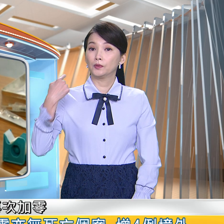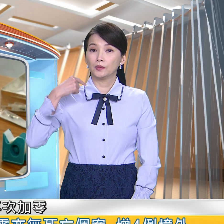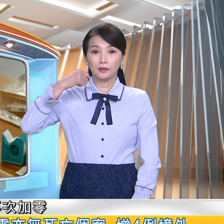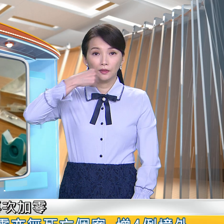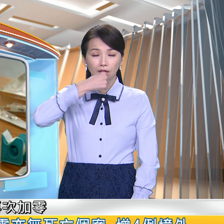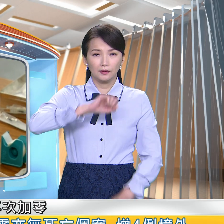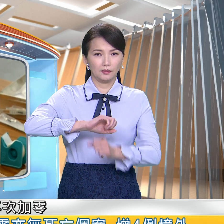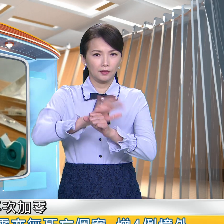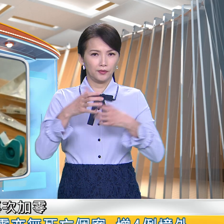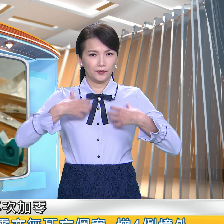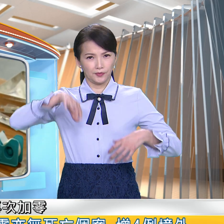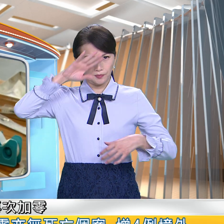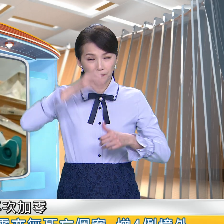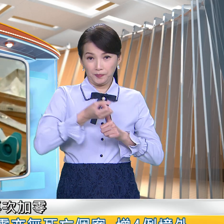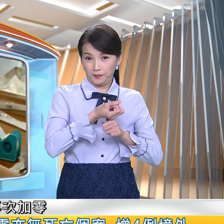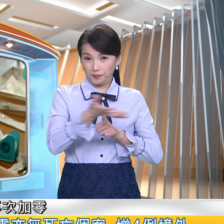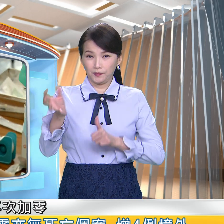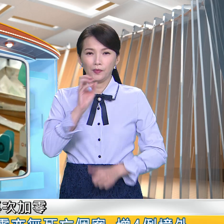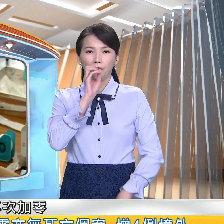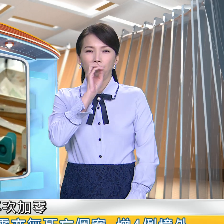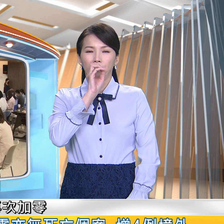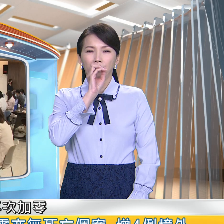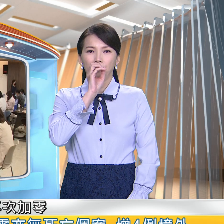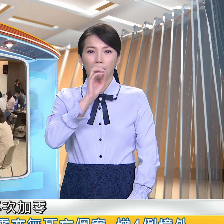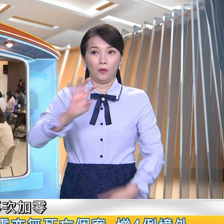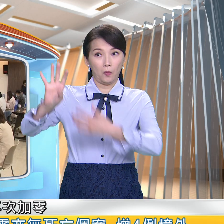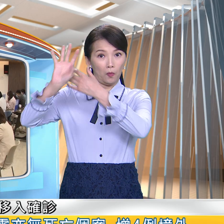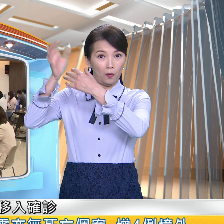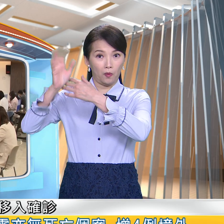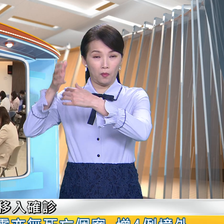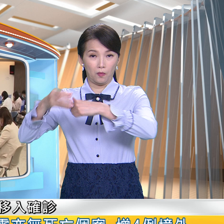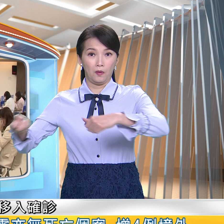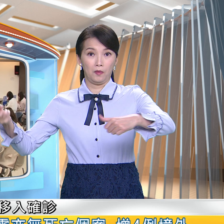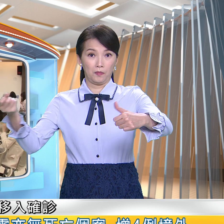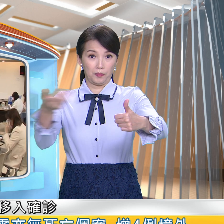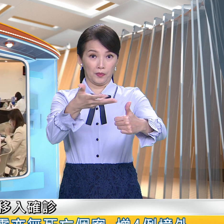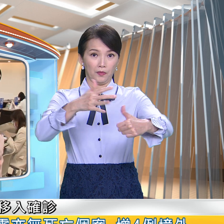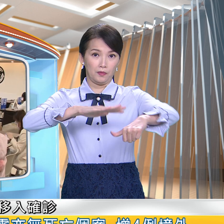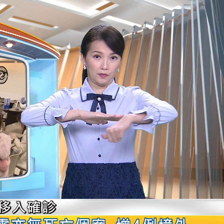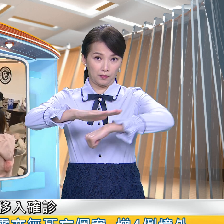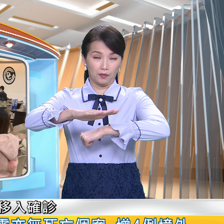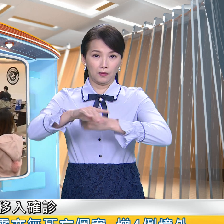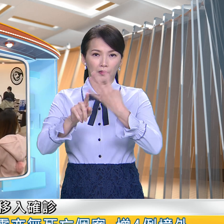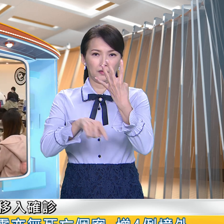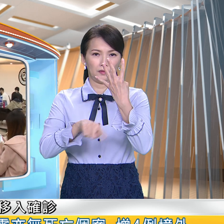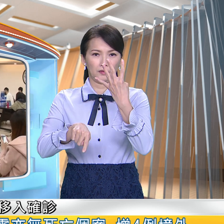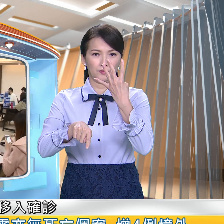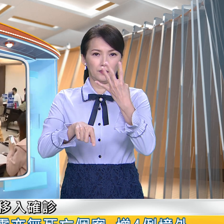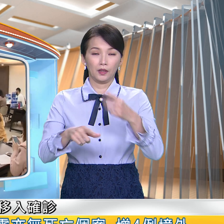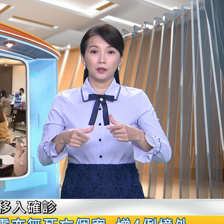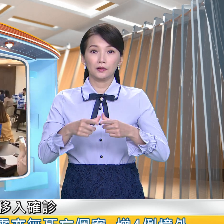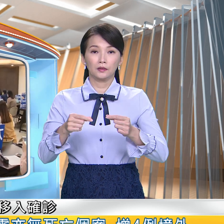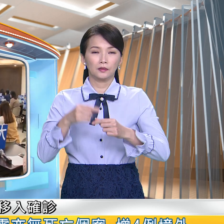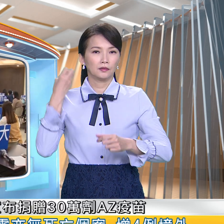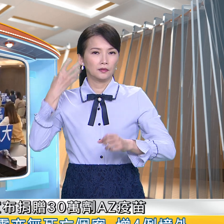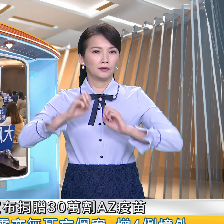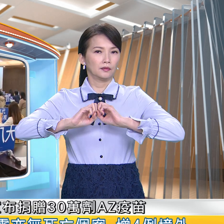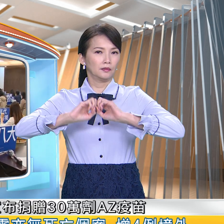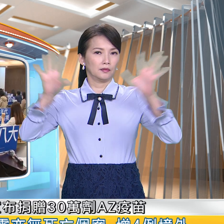国内本土个案再次加零，但新增4例境外移入确诊，而日本也再